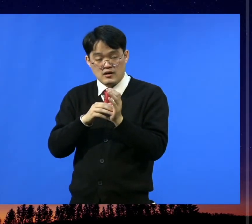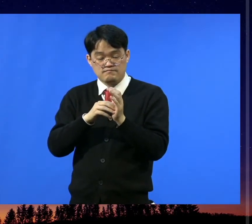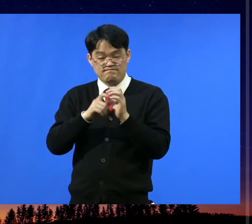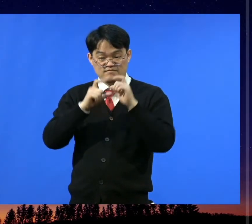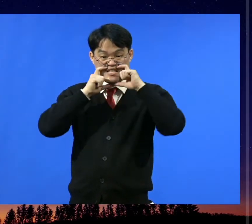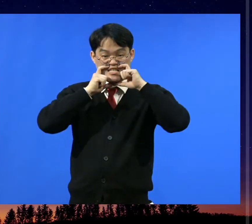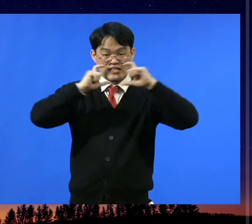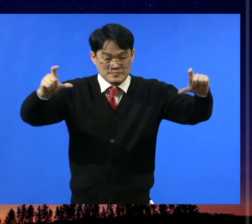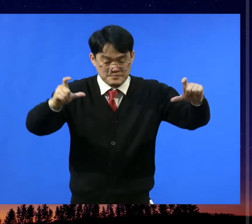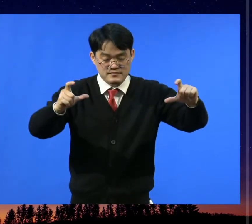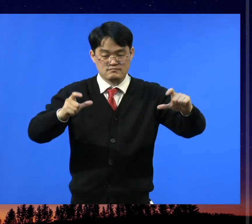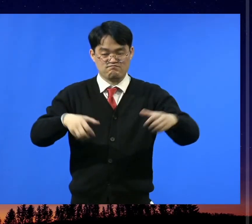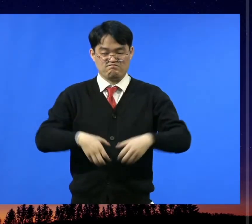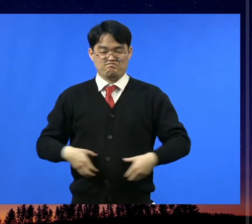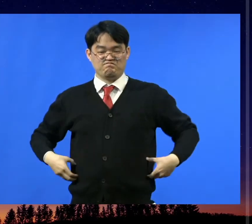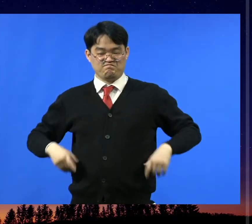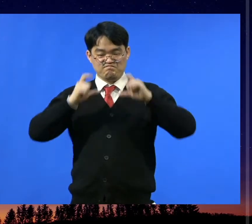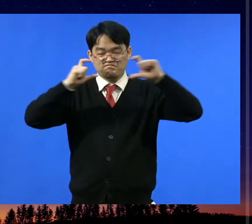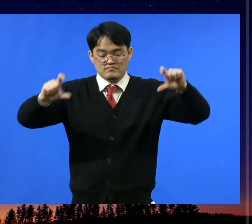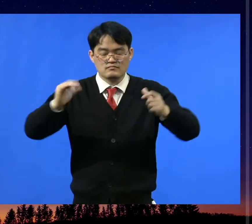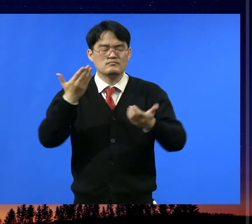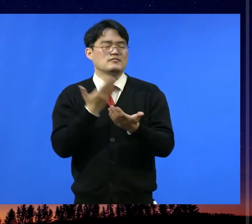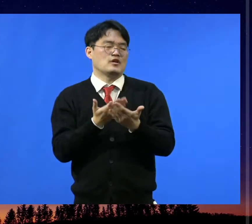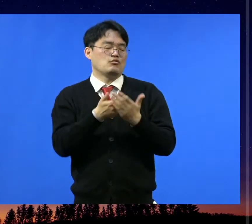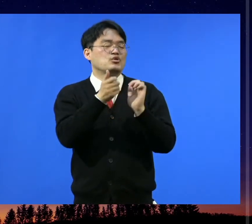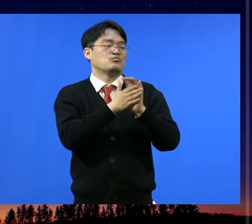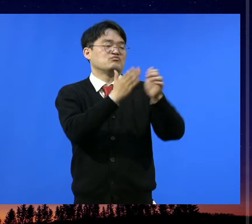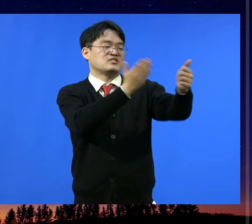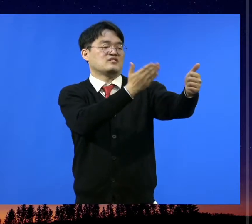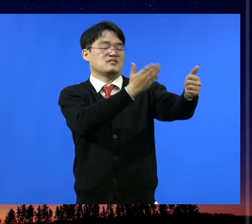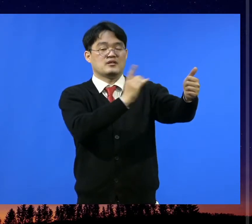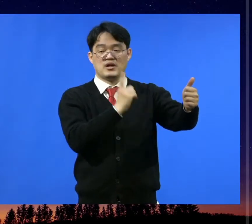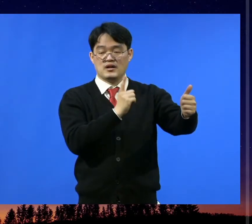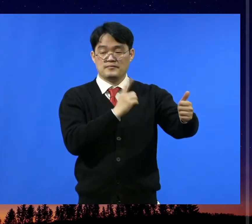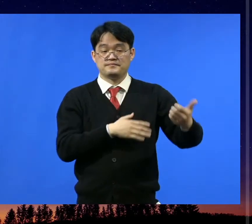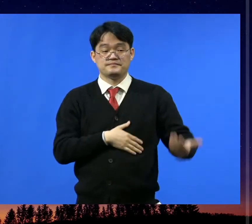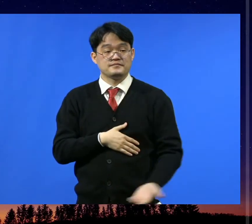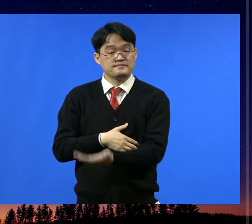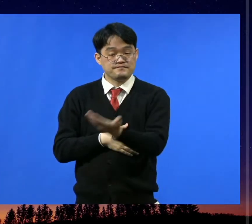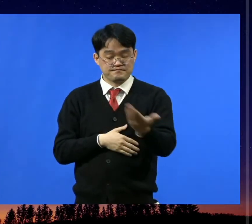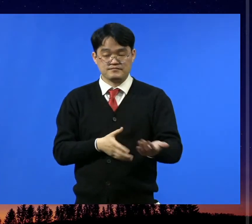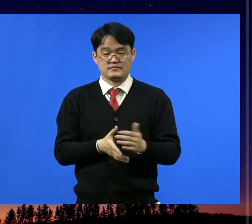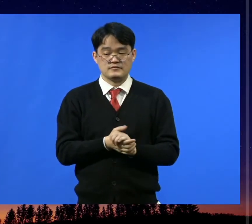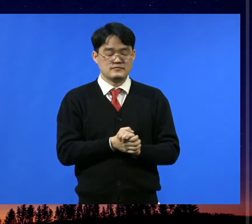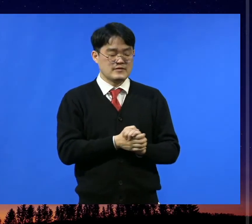해달라는 거죠. 여러분, 사단이 가장 강력하게 반한 것은 뭘까요? 여러분,